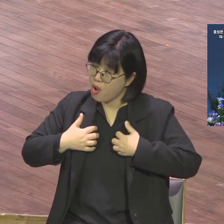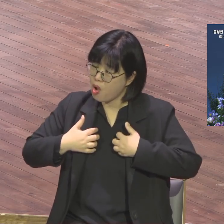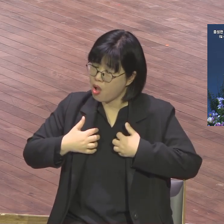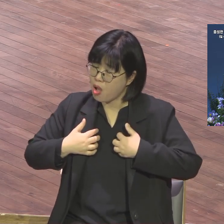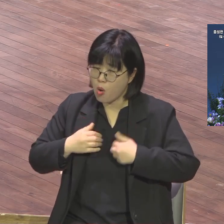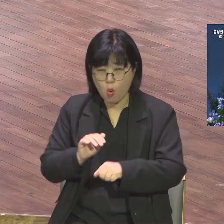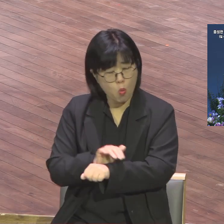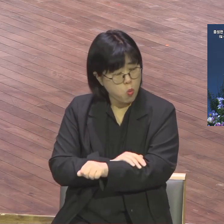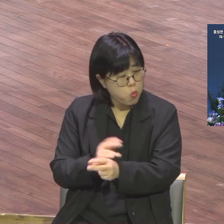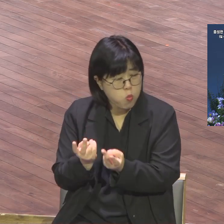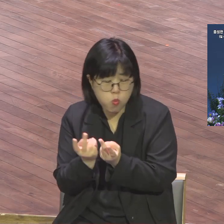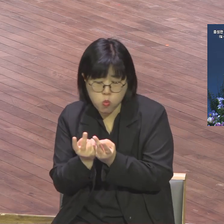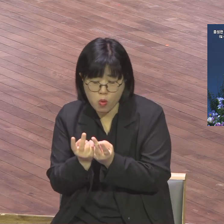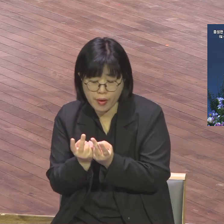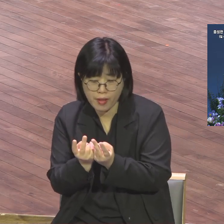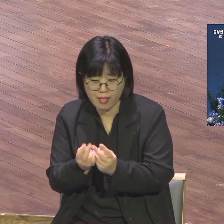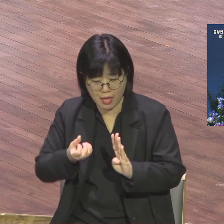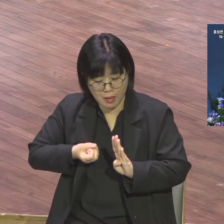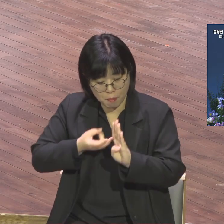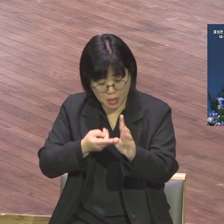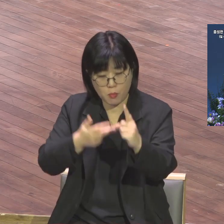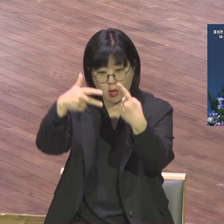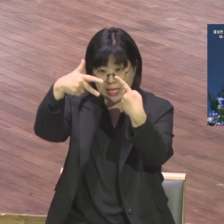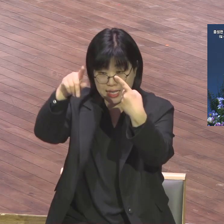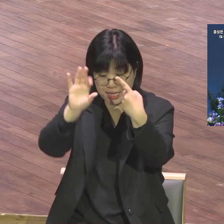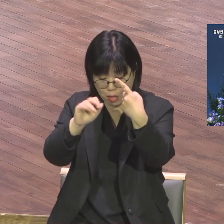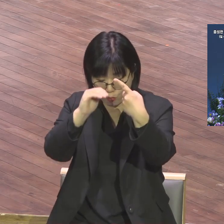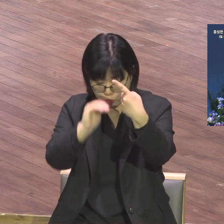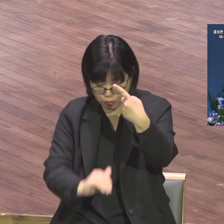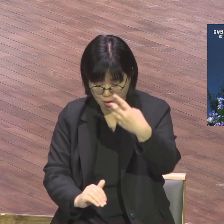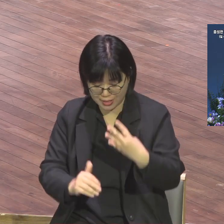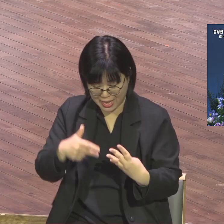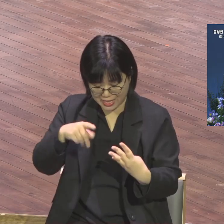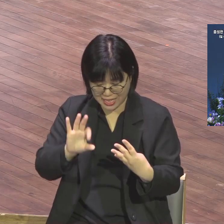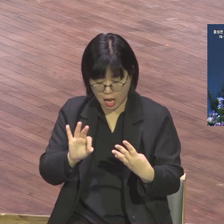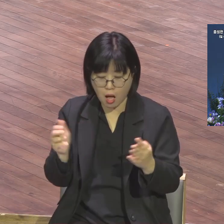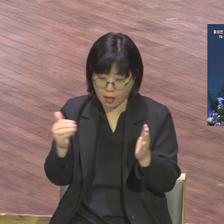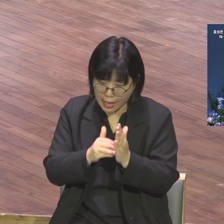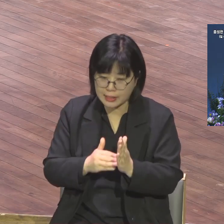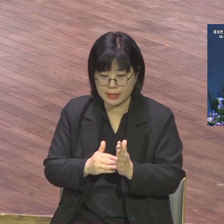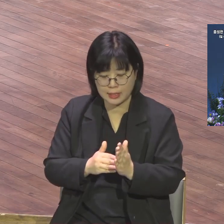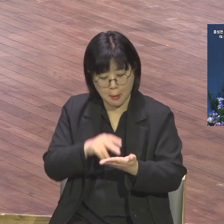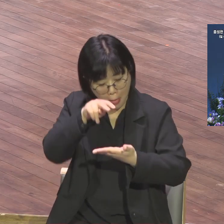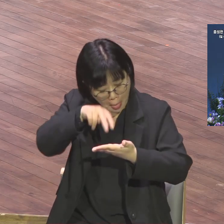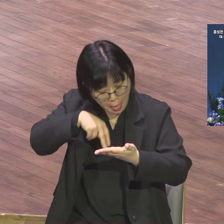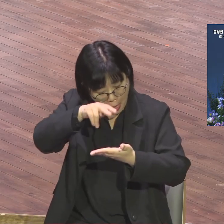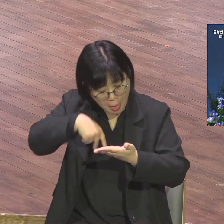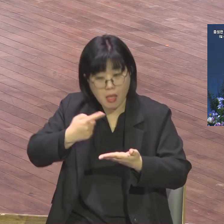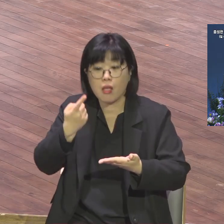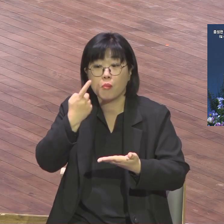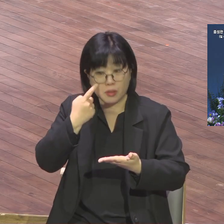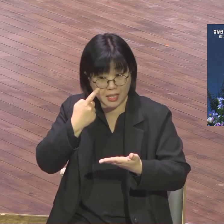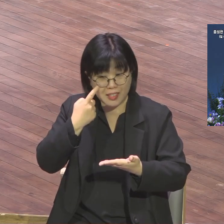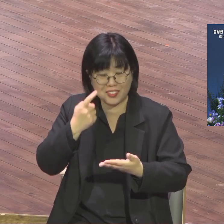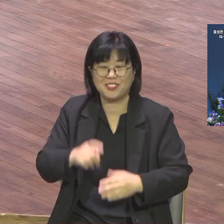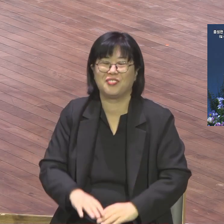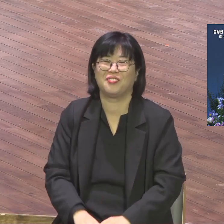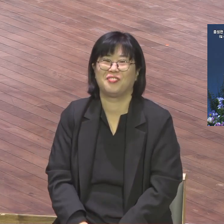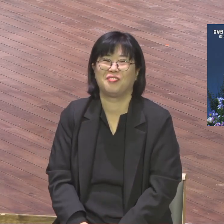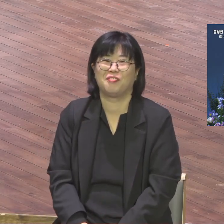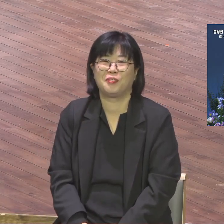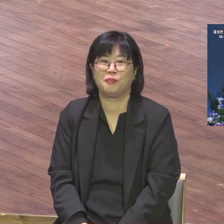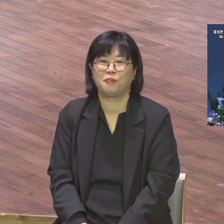제가 기도했어요. 하나님 이 빌립보서 마무리하면서 우리 예언계 모든 성도들이 지금 회복하지